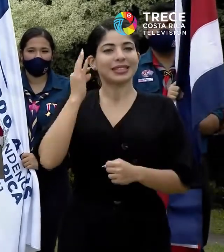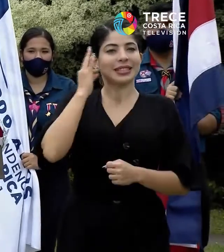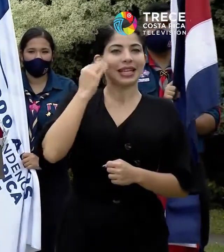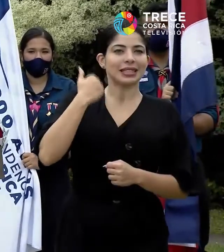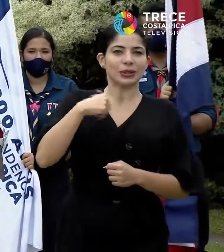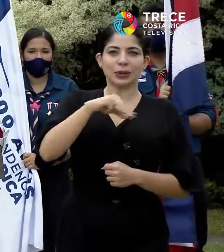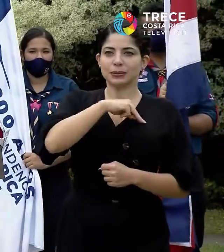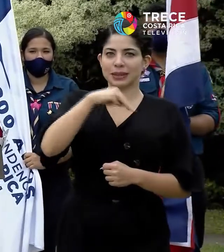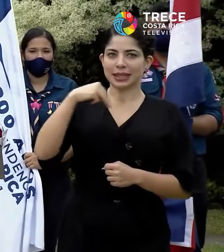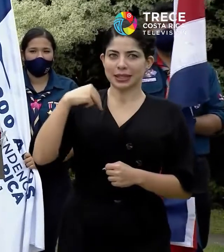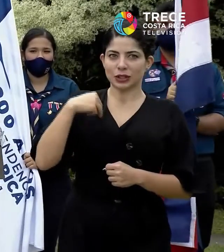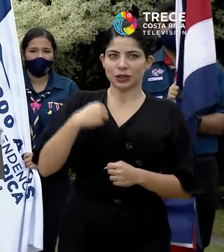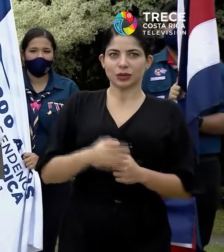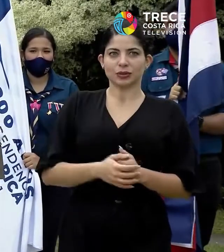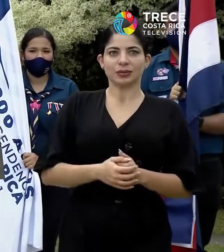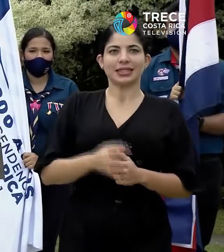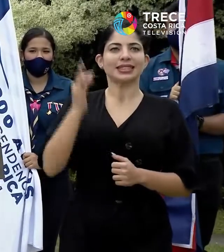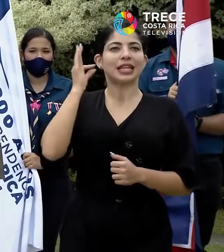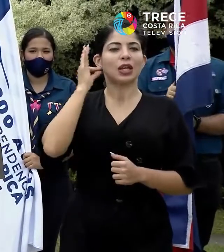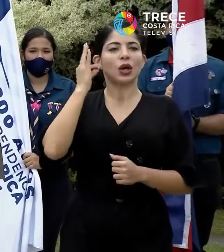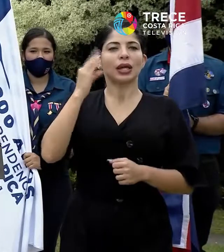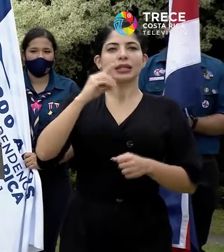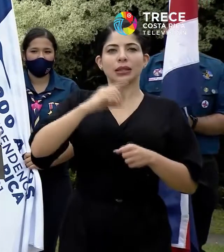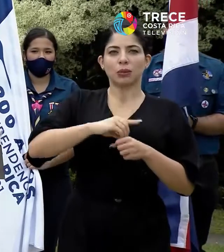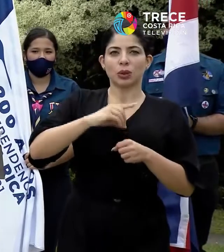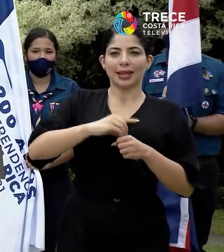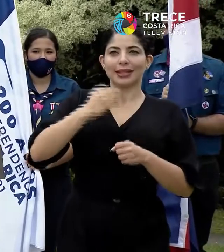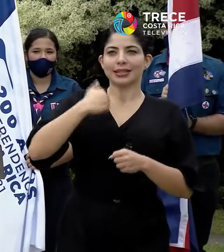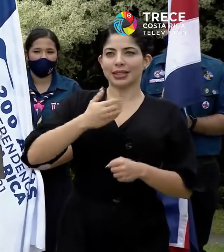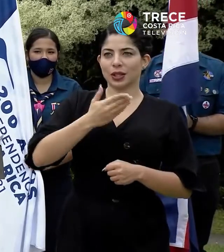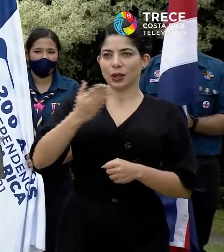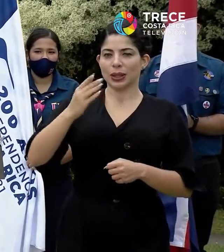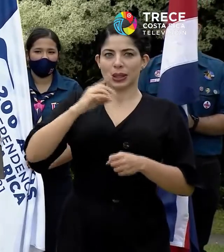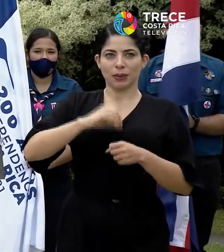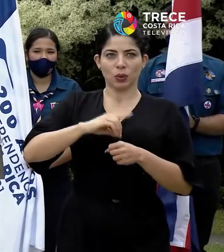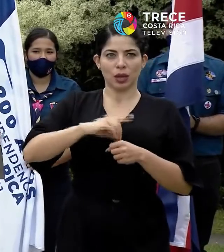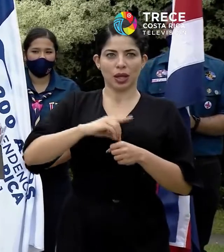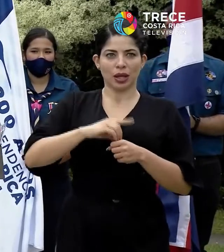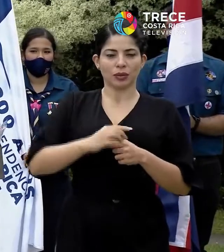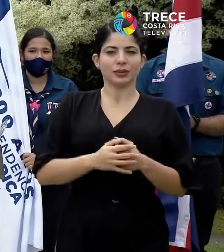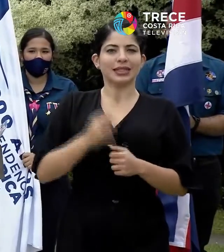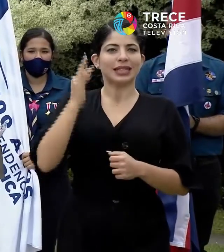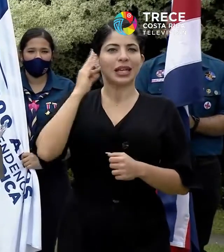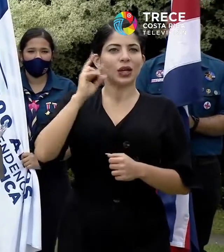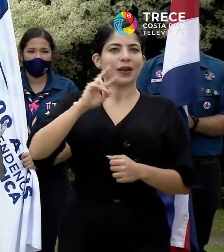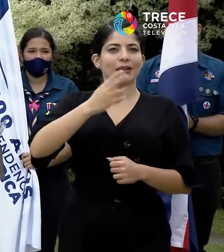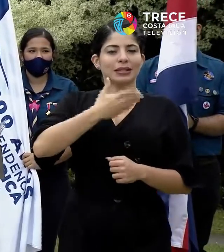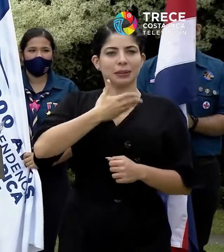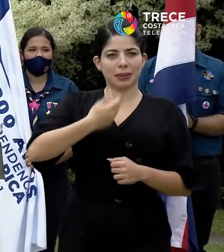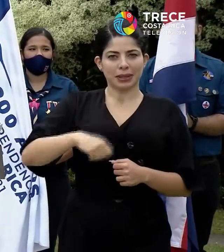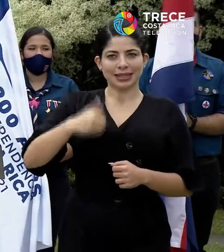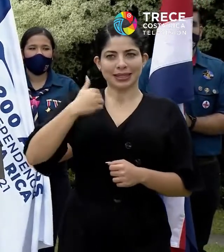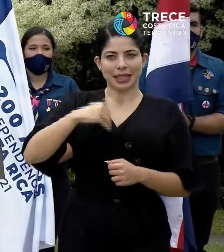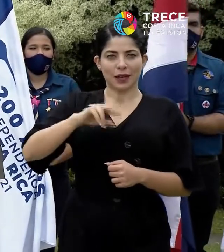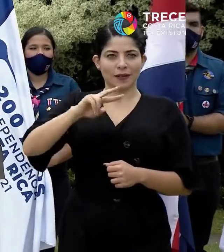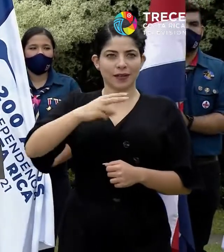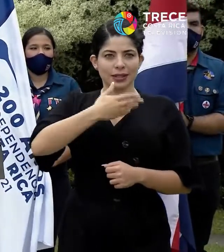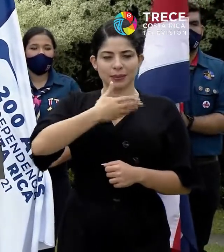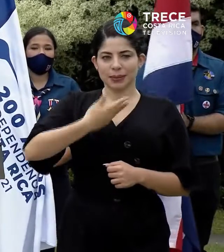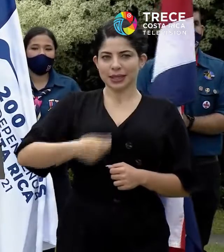ministros, señoras diputadas, señores diputados, señora vicepresidenta, señor